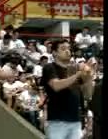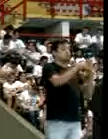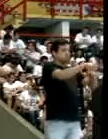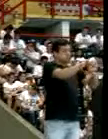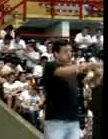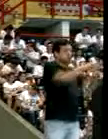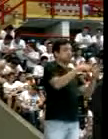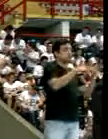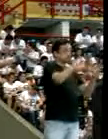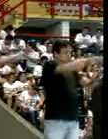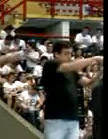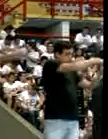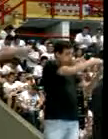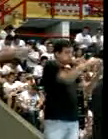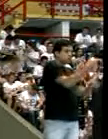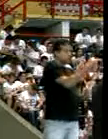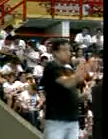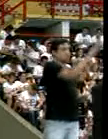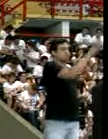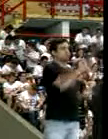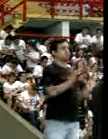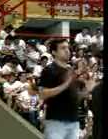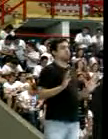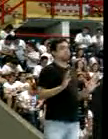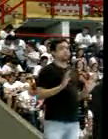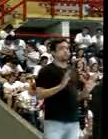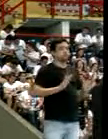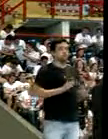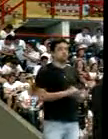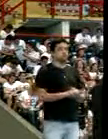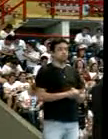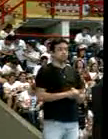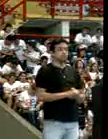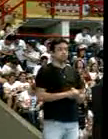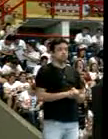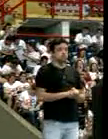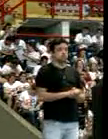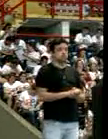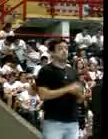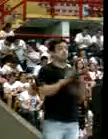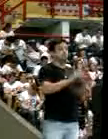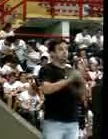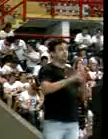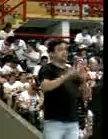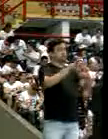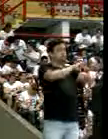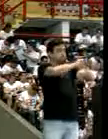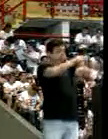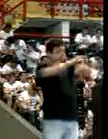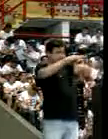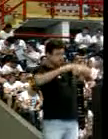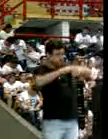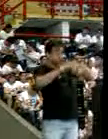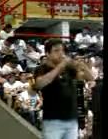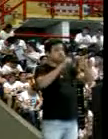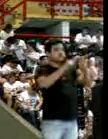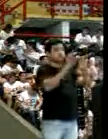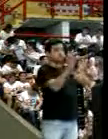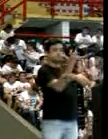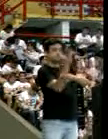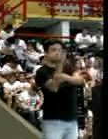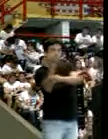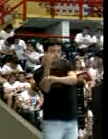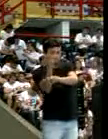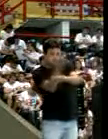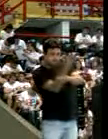pode plantar em 20% da floresta. No Cerrado, na